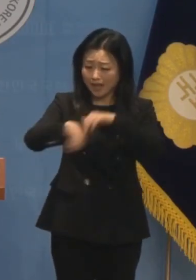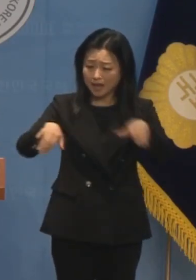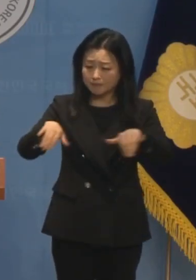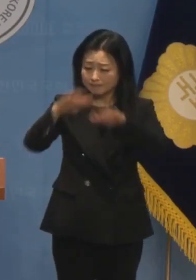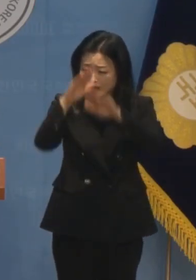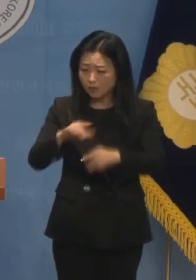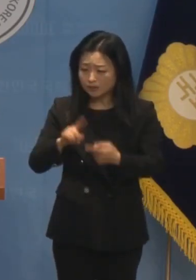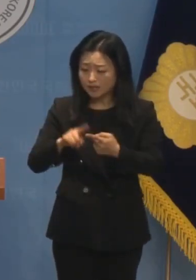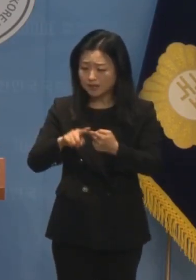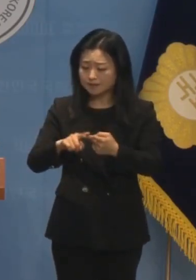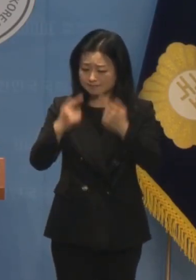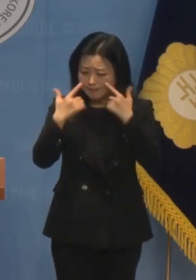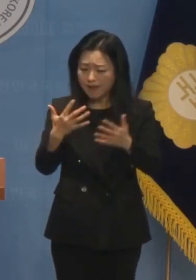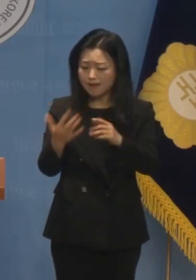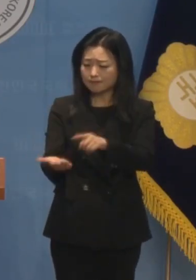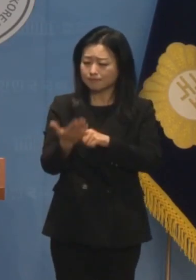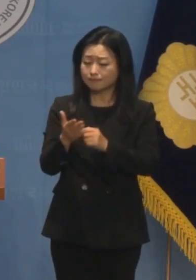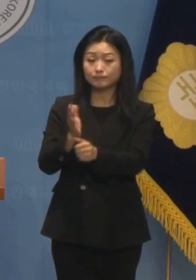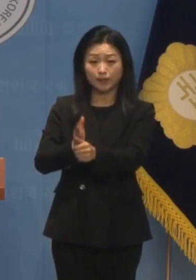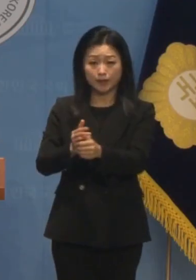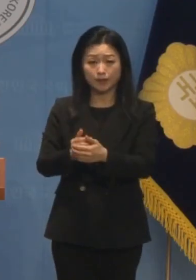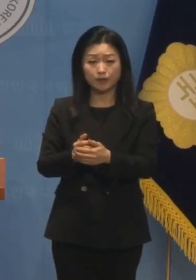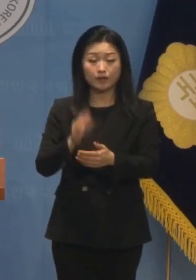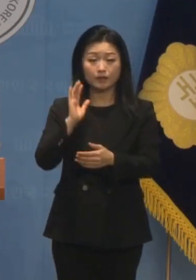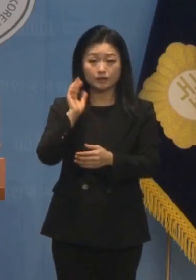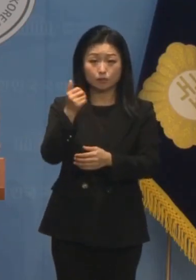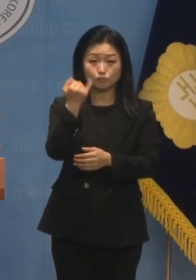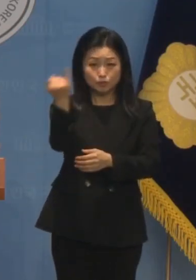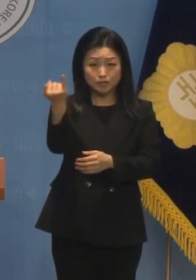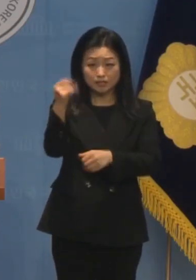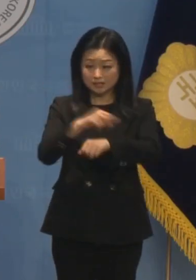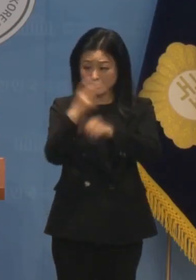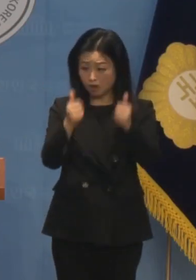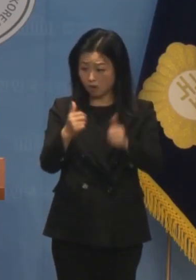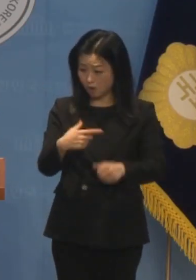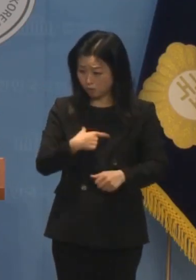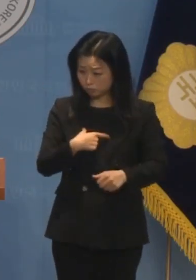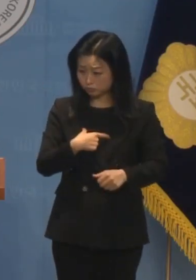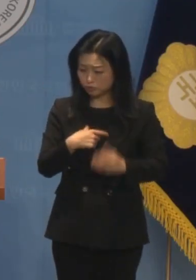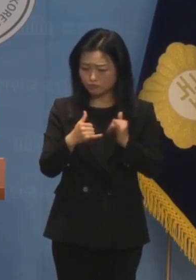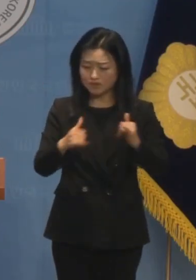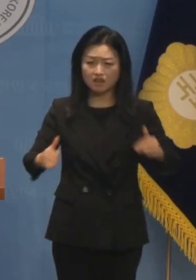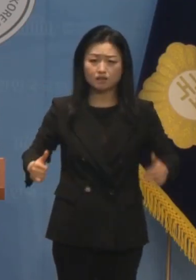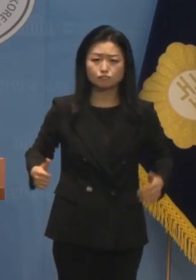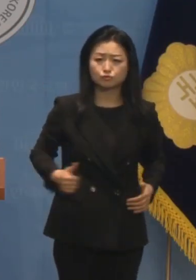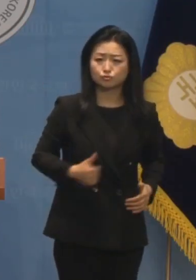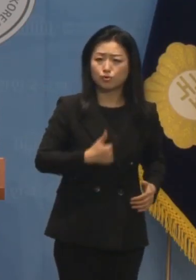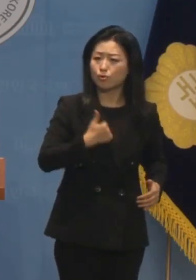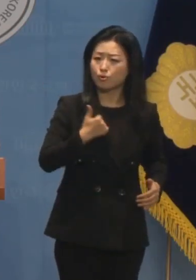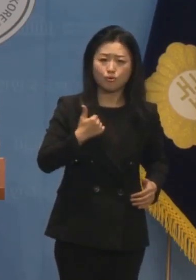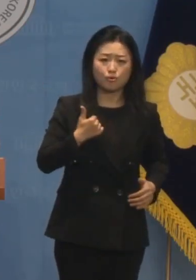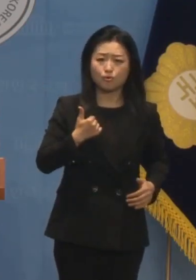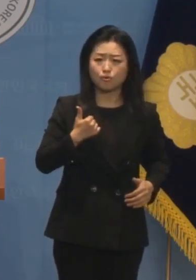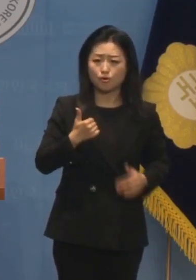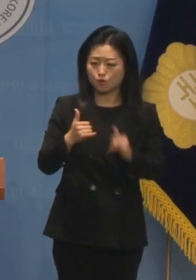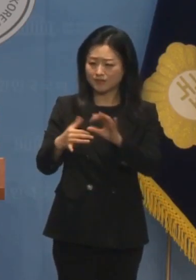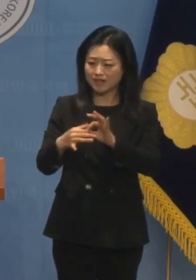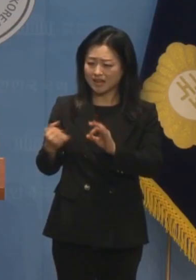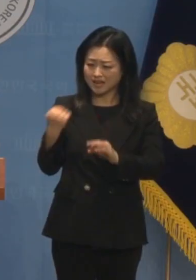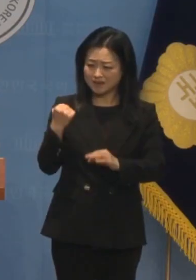위해 나서십시오. 김건희 특검을 또다시 거부한다면 국민의 분노는 용산을 넘어